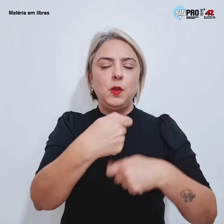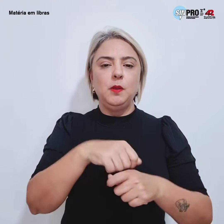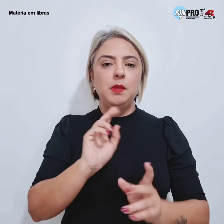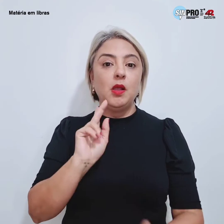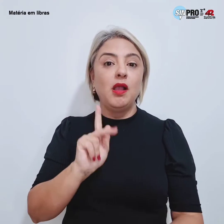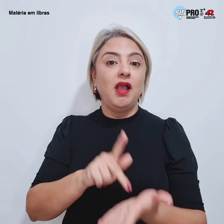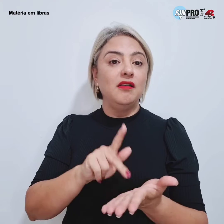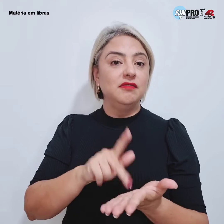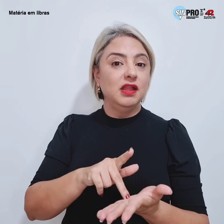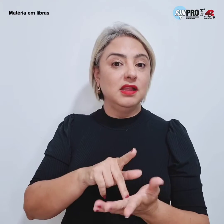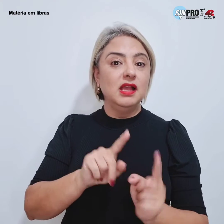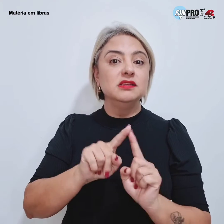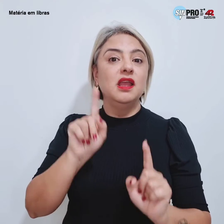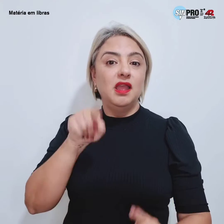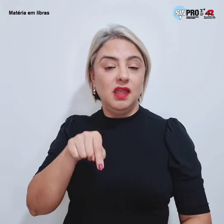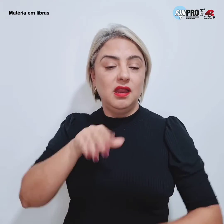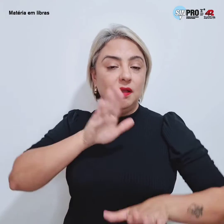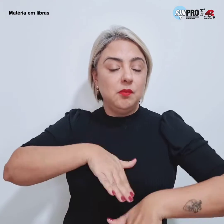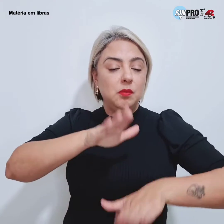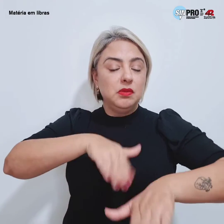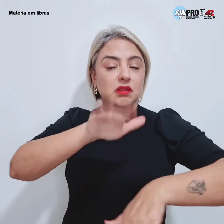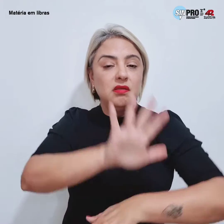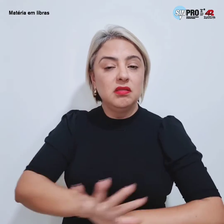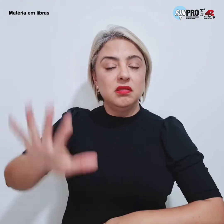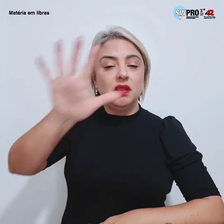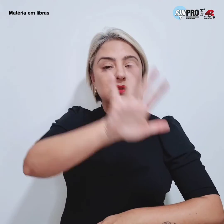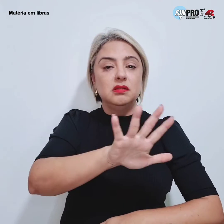a mobilização nacional pelo Fora Bolsonaro.